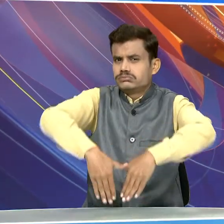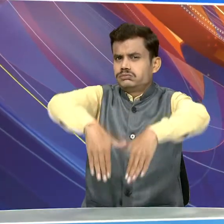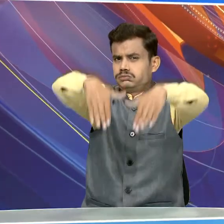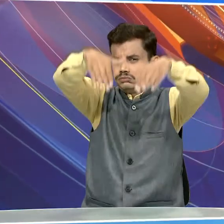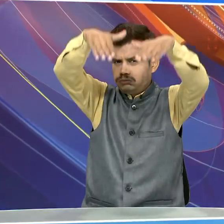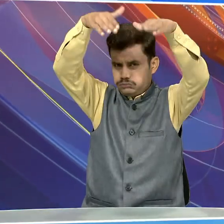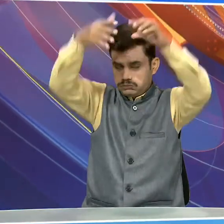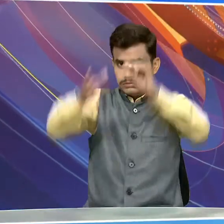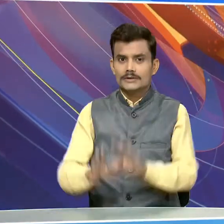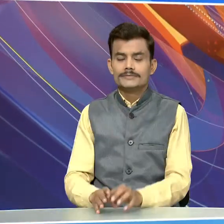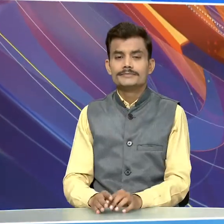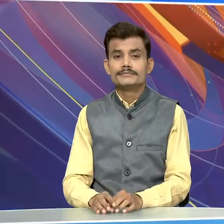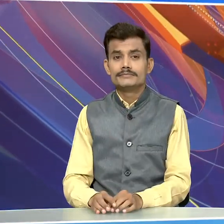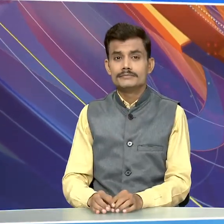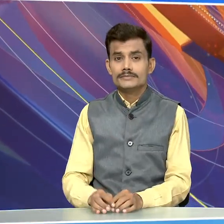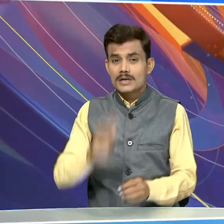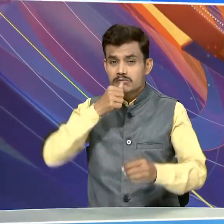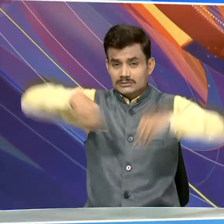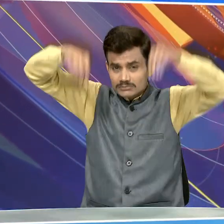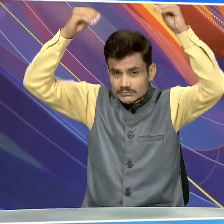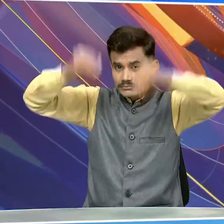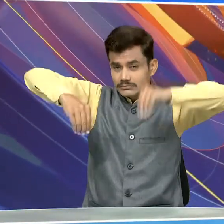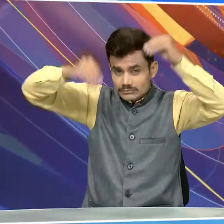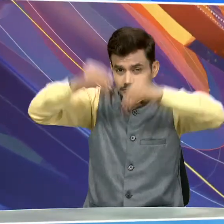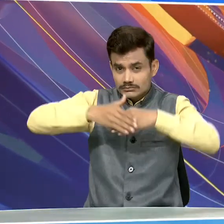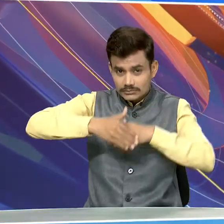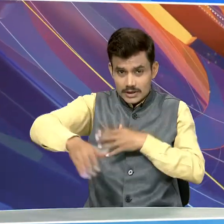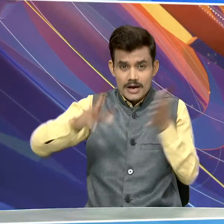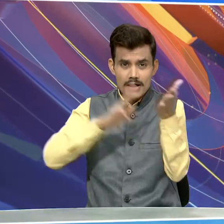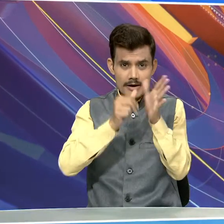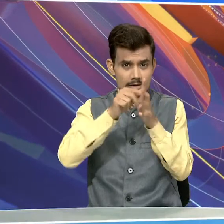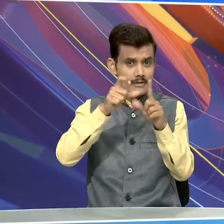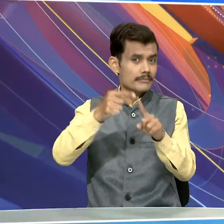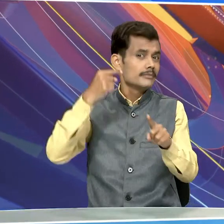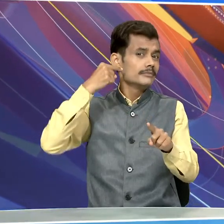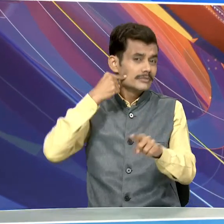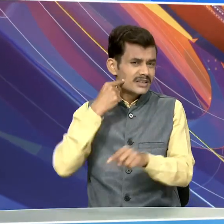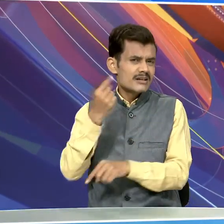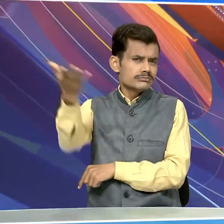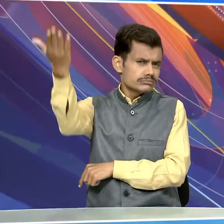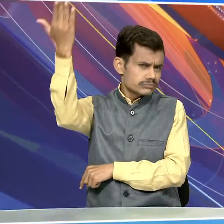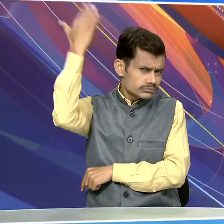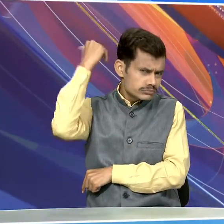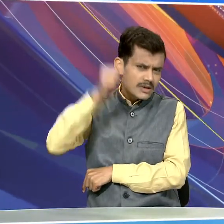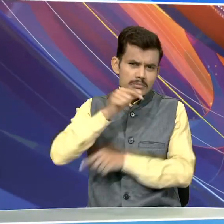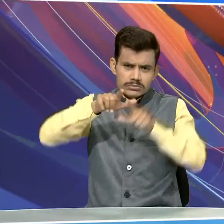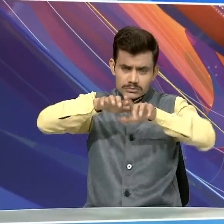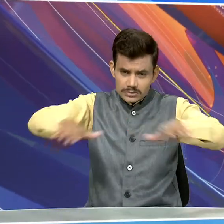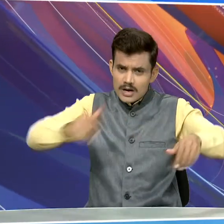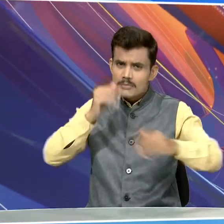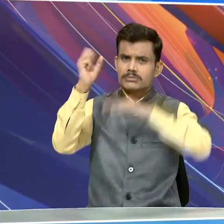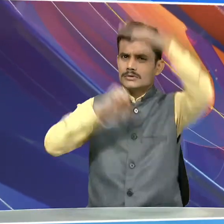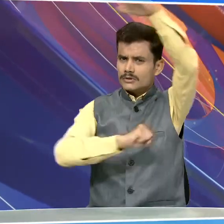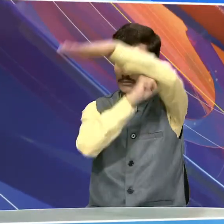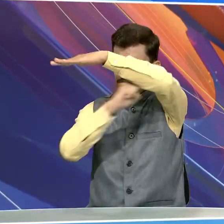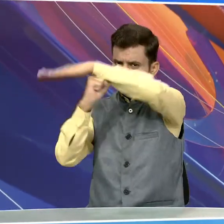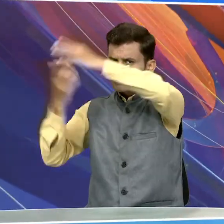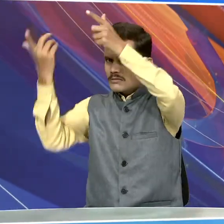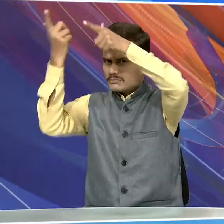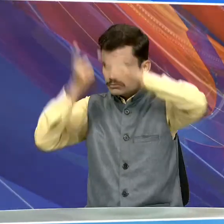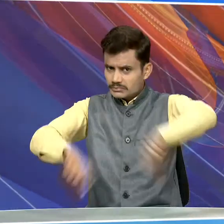जलाशय उफान पर हैं। भारी बारिश के चलते मंडी में पुराना और बंजर पुल ढह